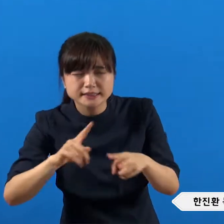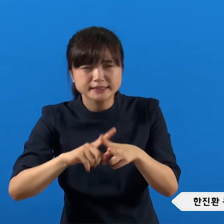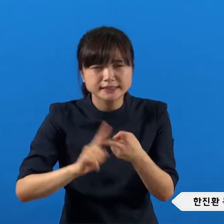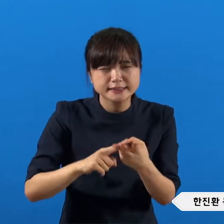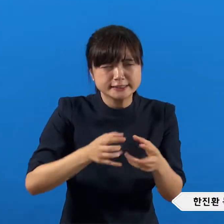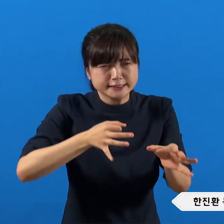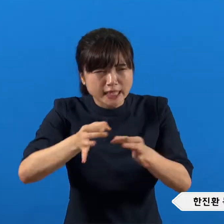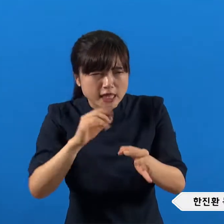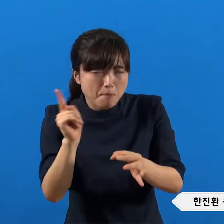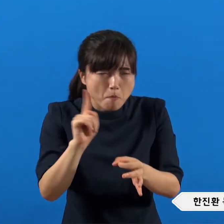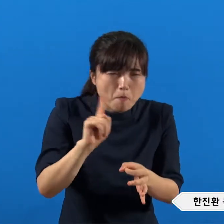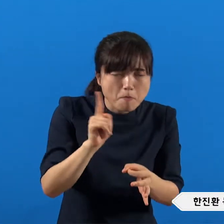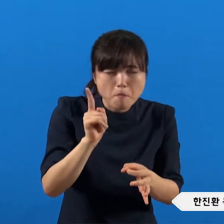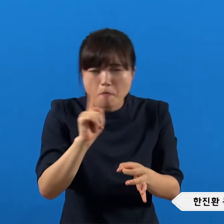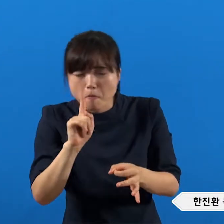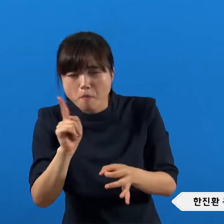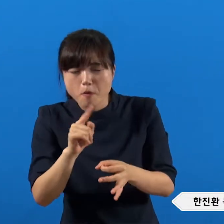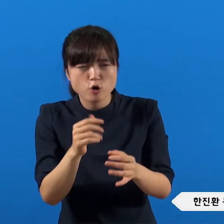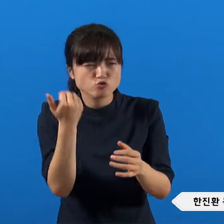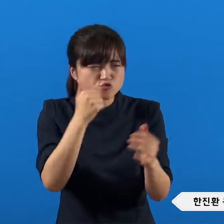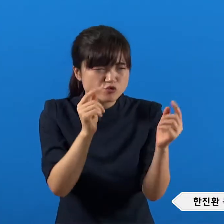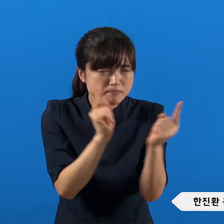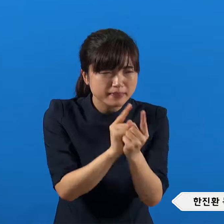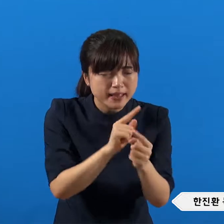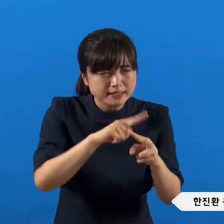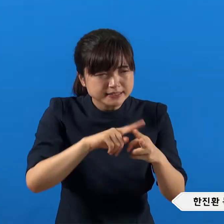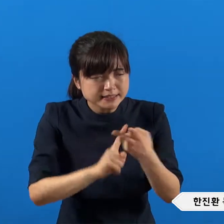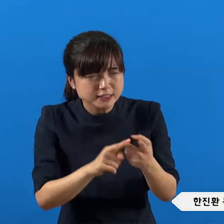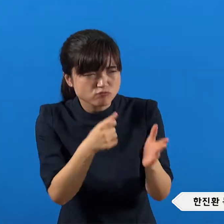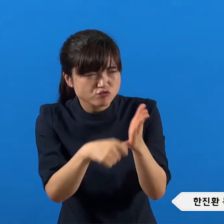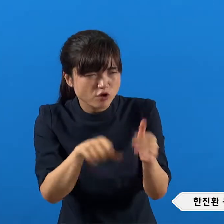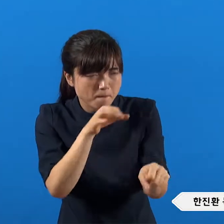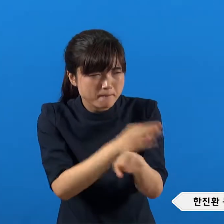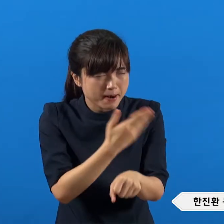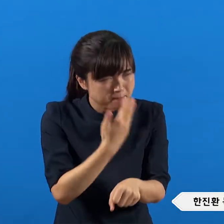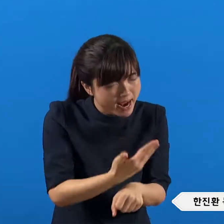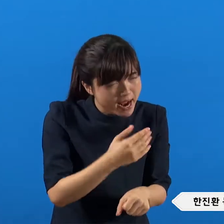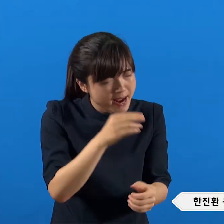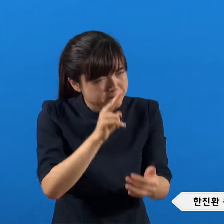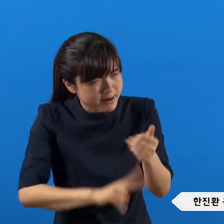장사만 생각합니다. 누구를 만나든지 물건 팔아먹을 생각만 합니다.